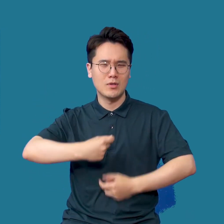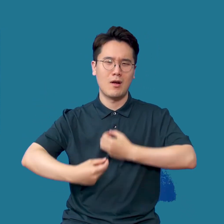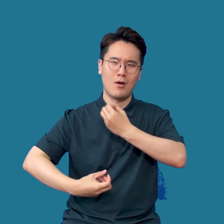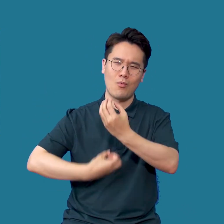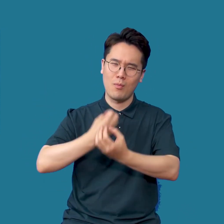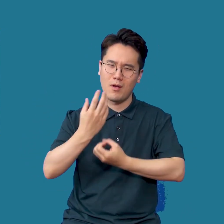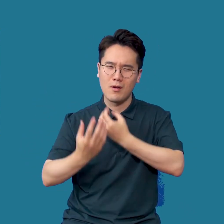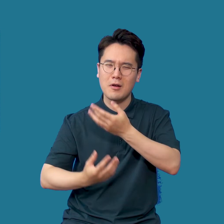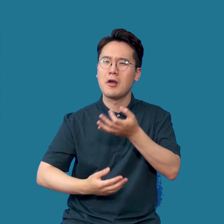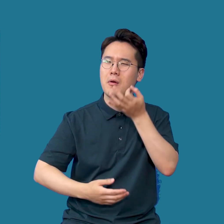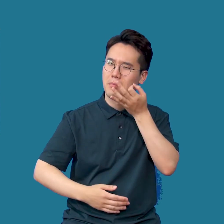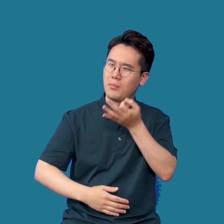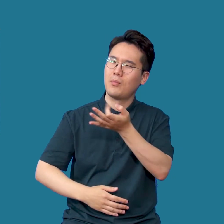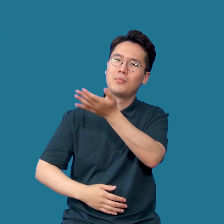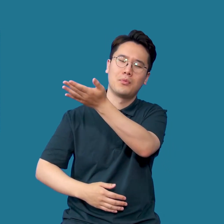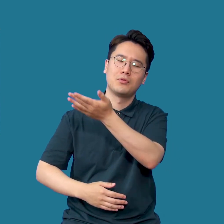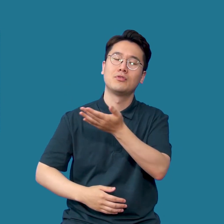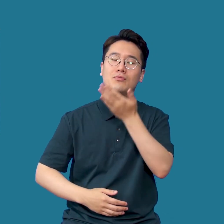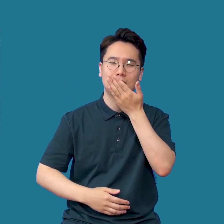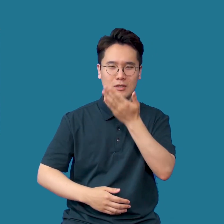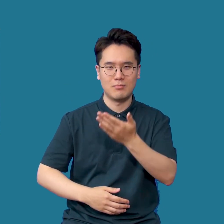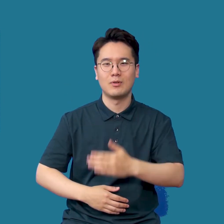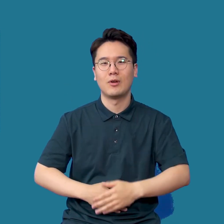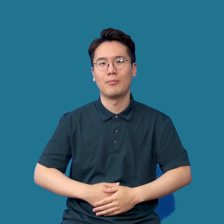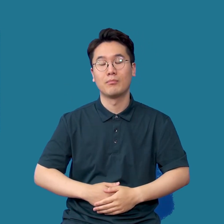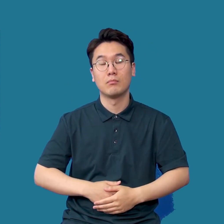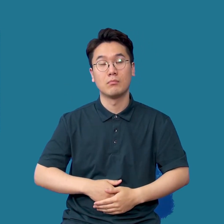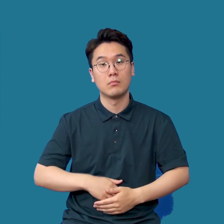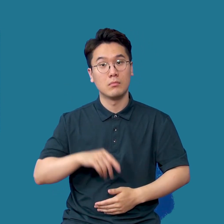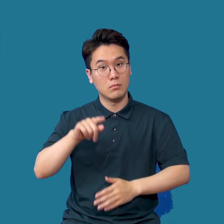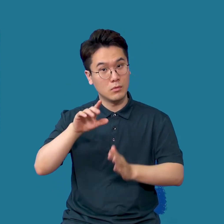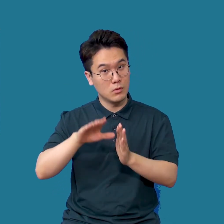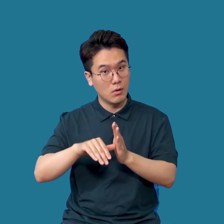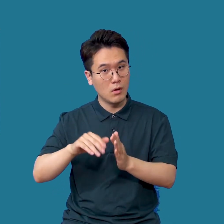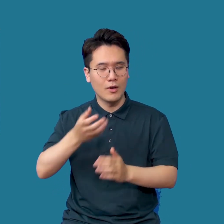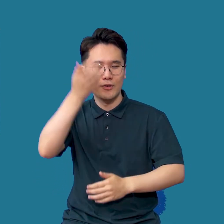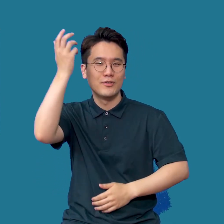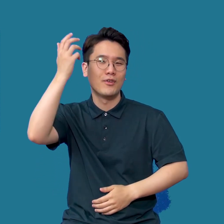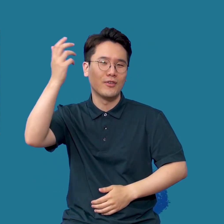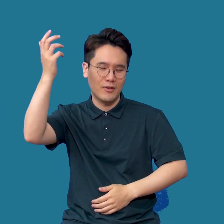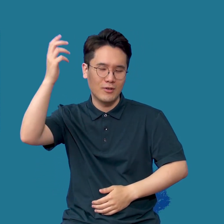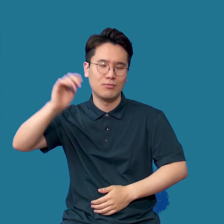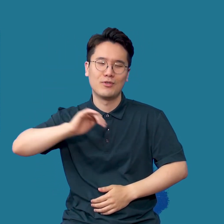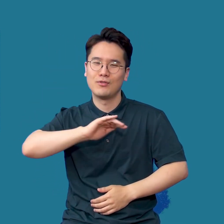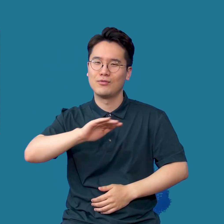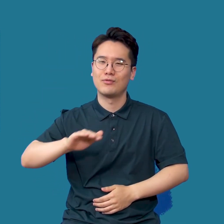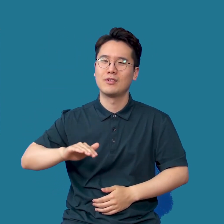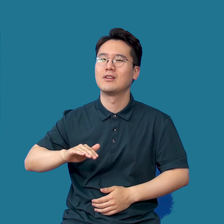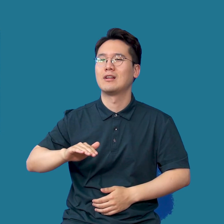있습니다. 그러면 성령께서 우리 대신 기도해 주십니다.